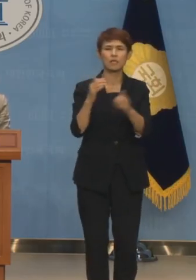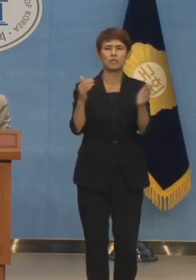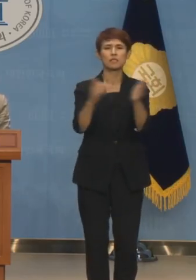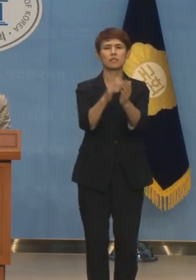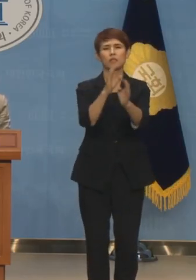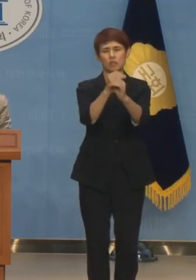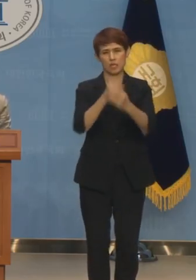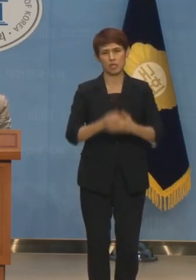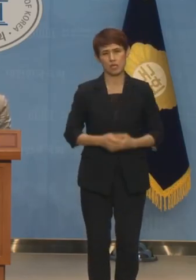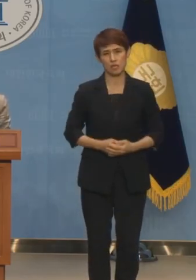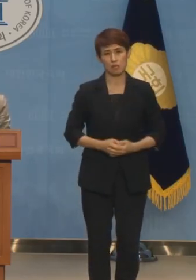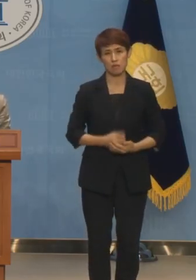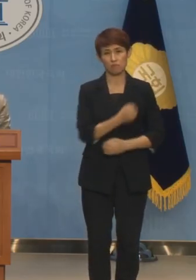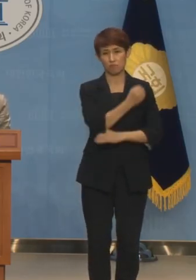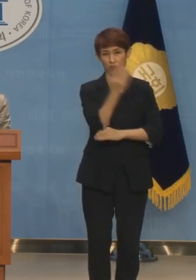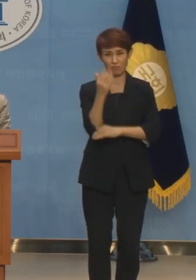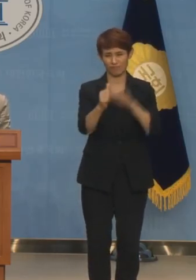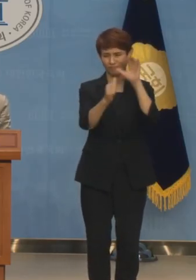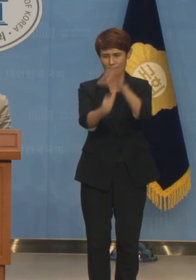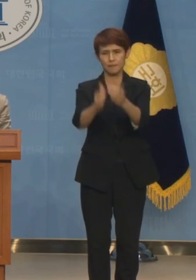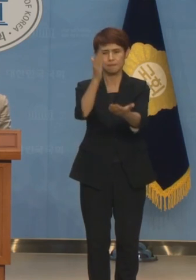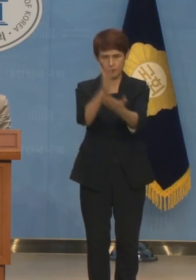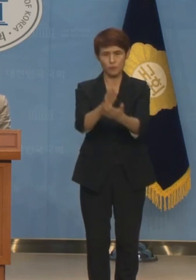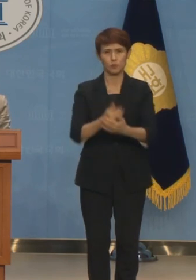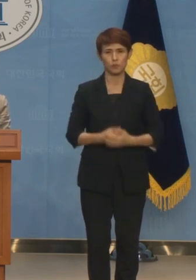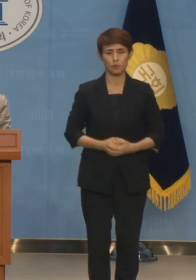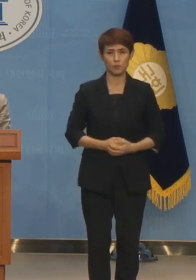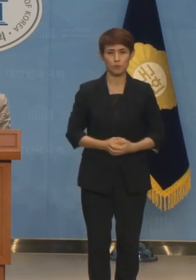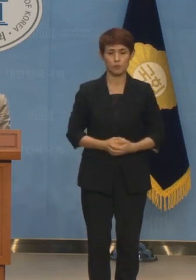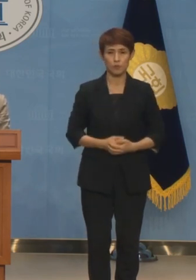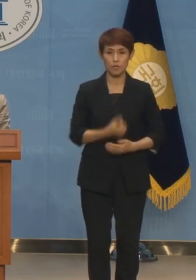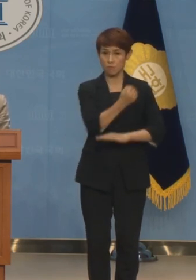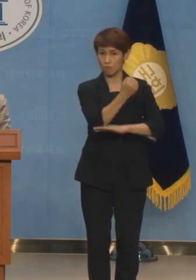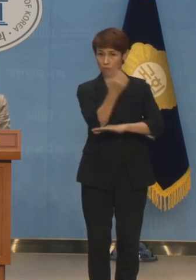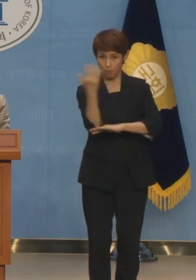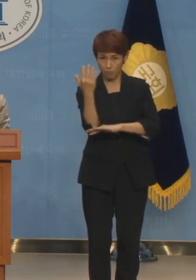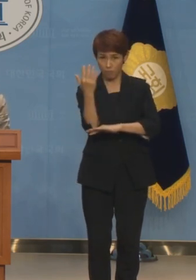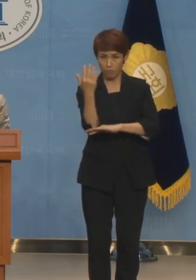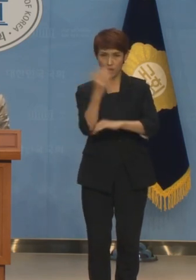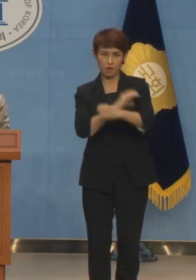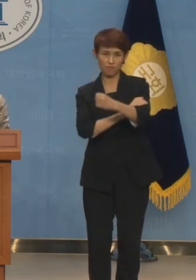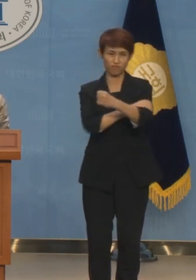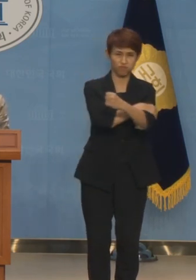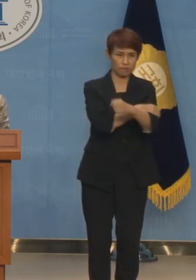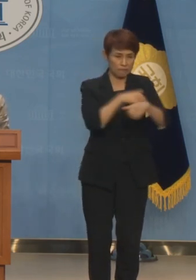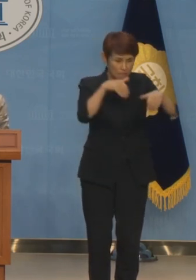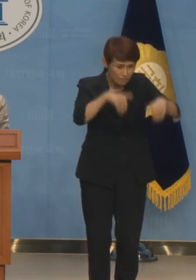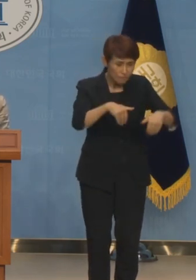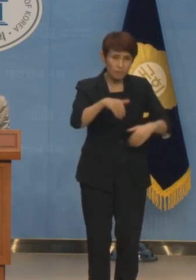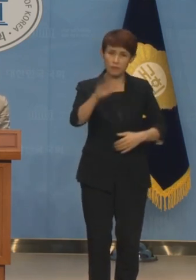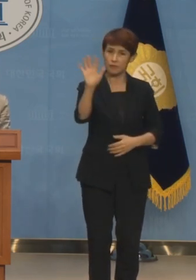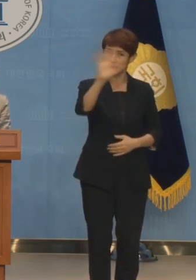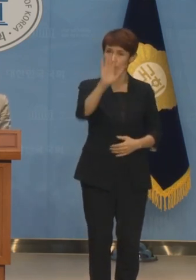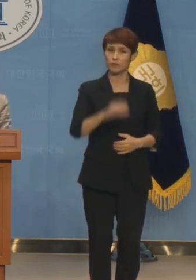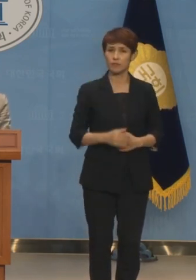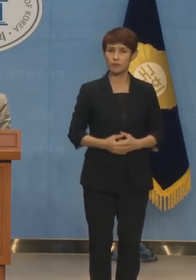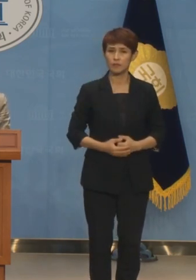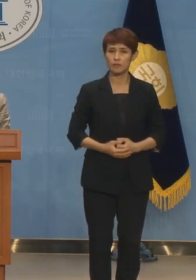언론에 재갈을 물리지 마십시오. 언론은 권력의 하수인이 아닙니다.